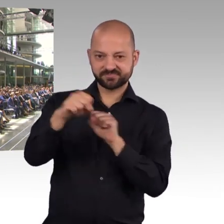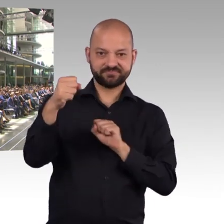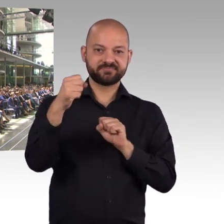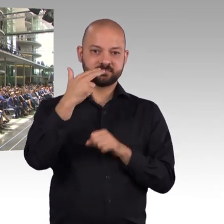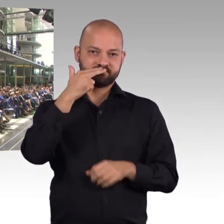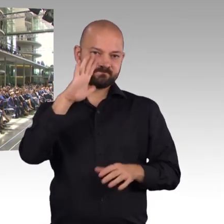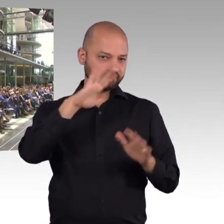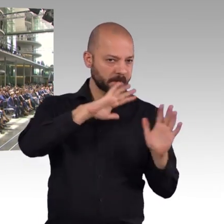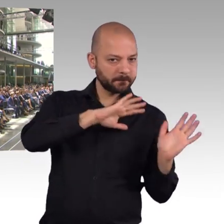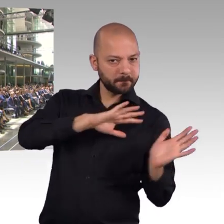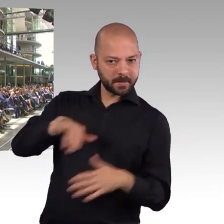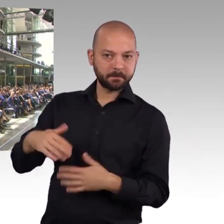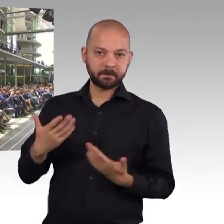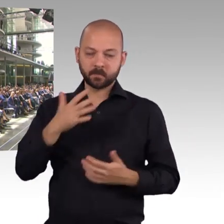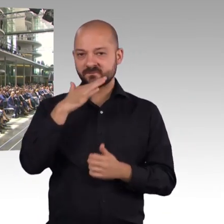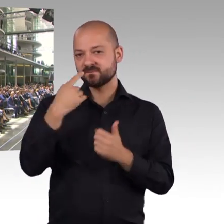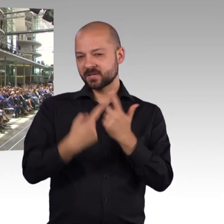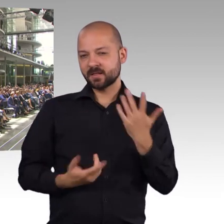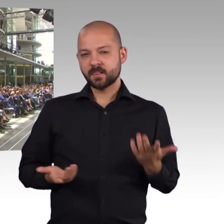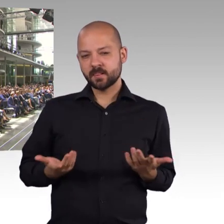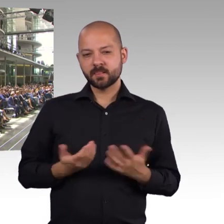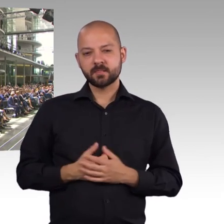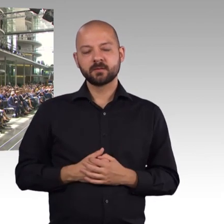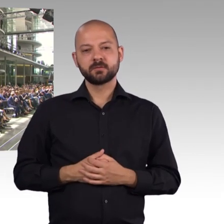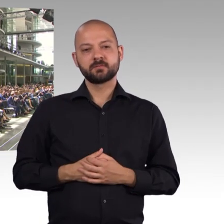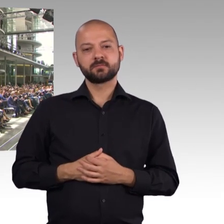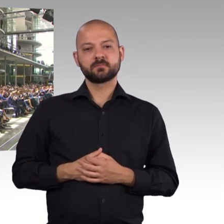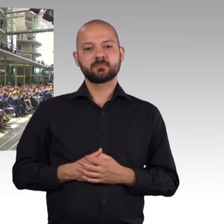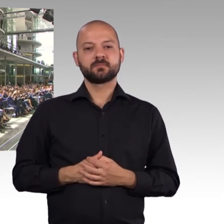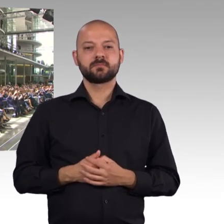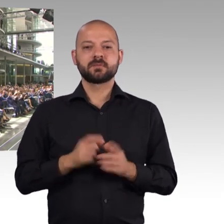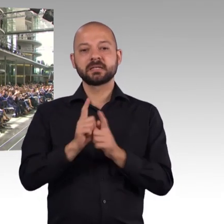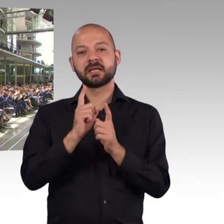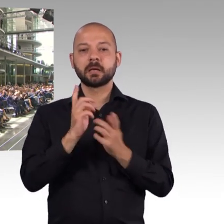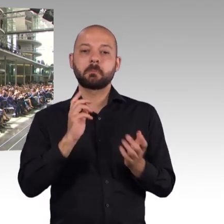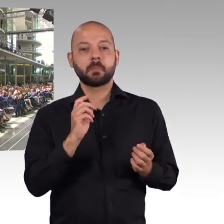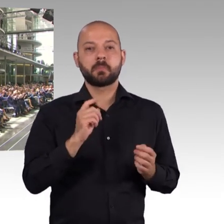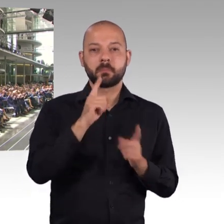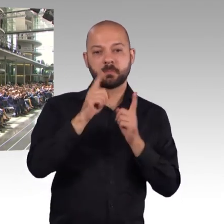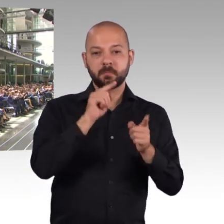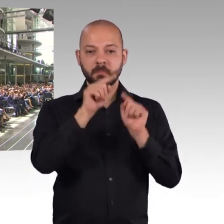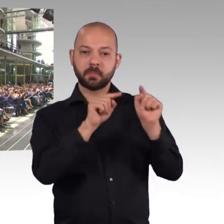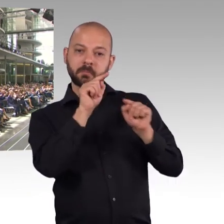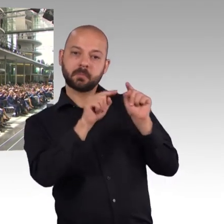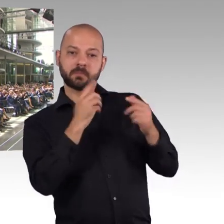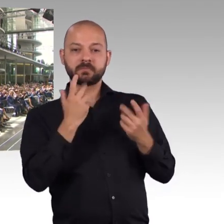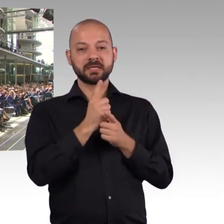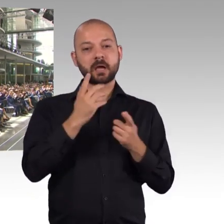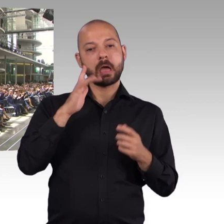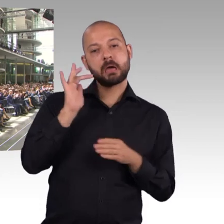Parlaments nicht plumpen Anti-Amerikanismus machen, meine sehr verehrten Damen und Herren. Das ist unverantwortlich.